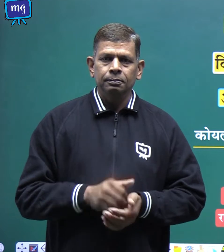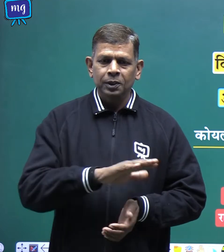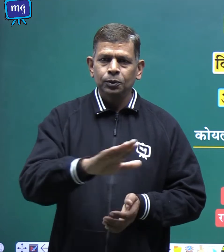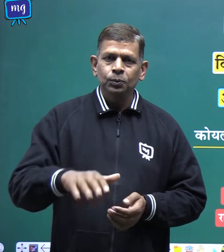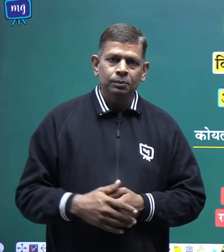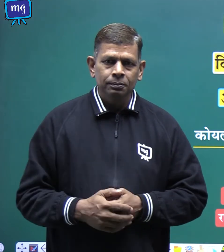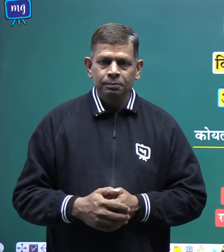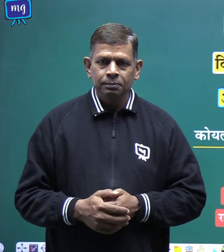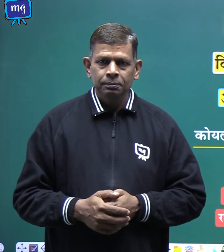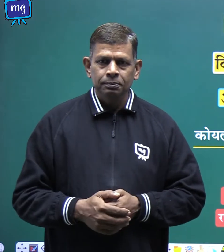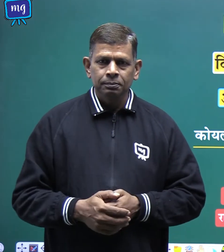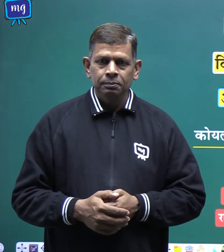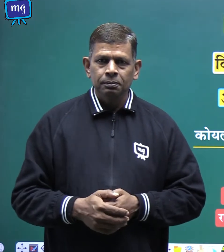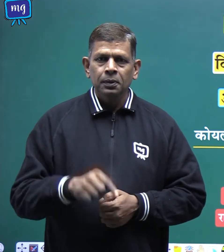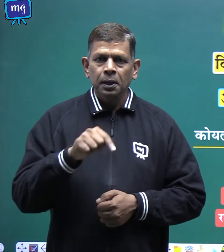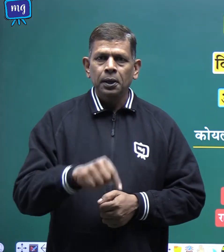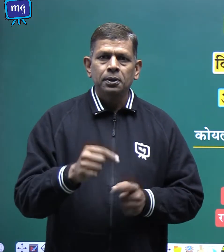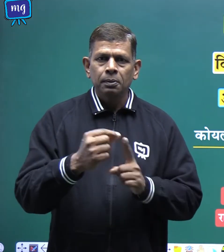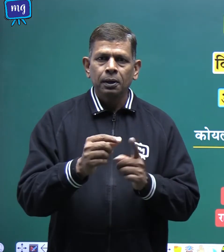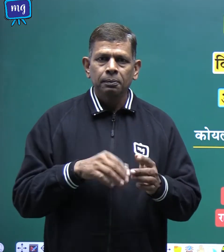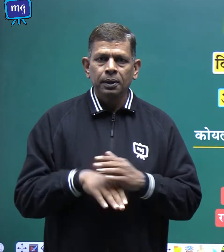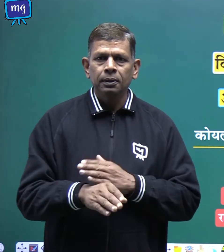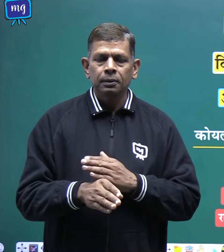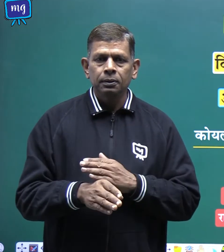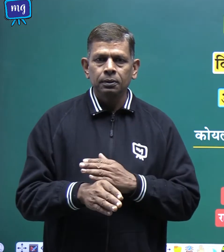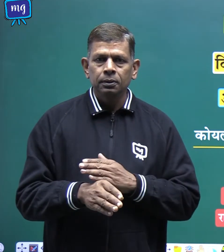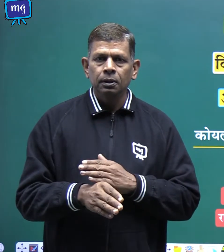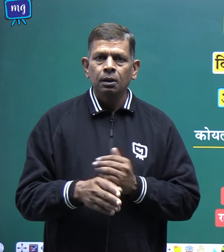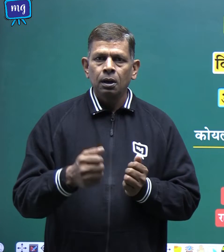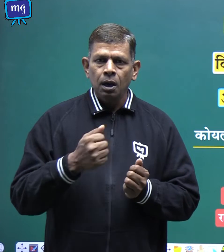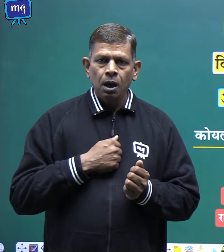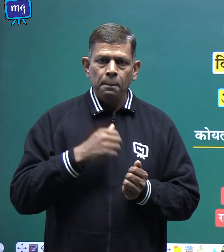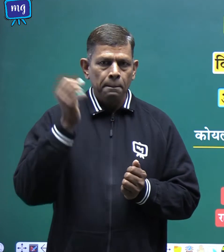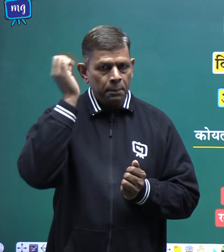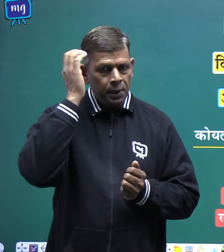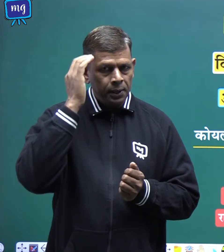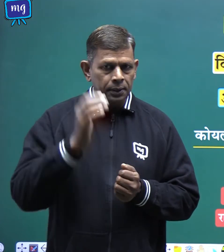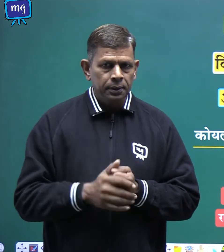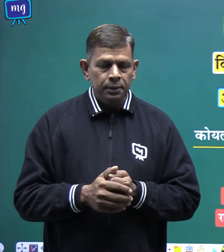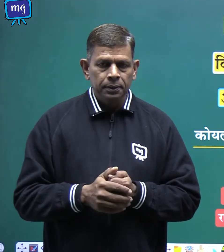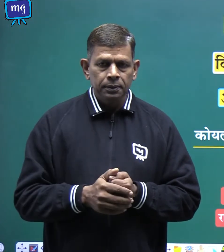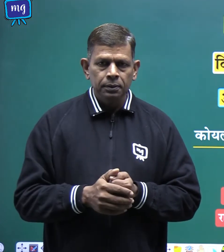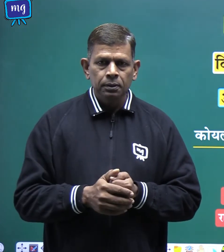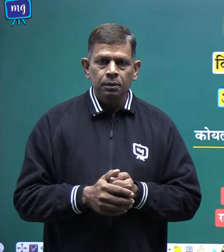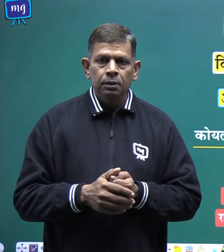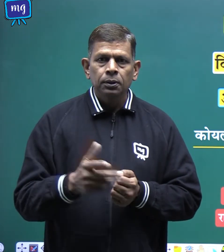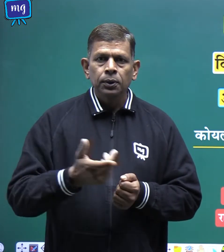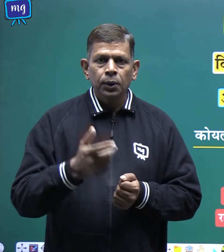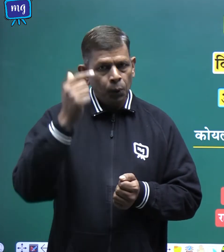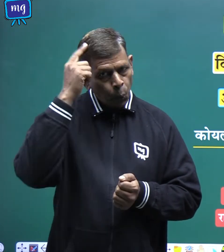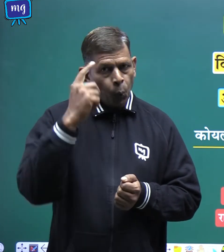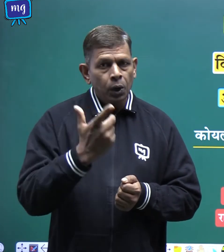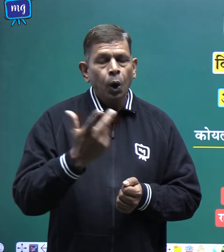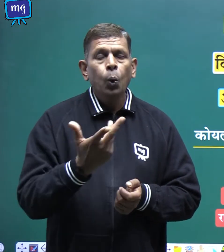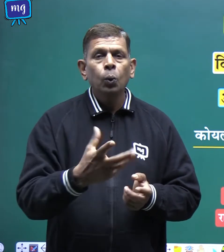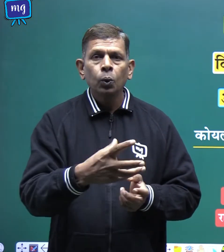बच्चों, इस भाग में हम जानेंगे कि कोयला और